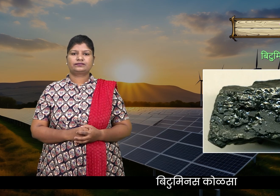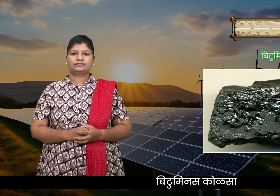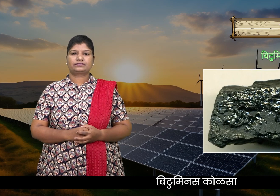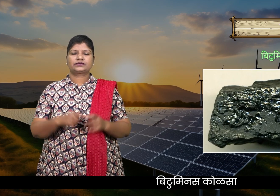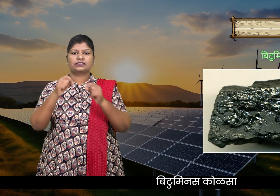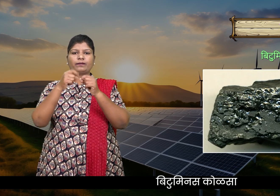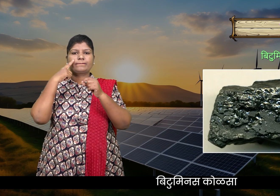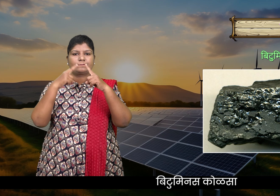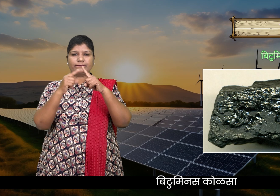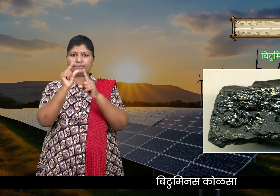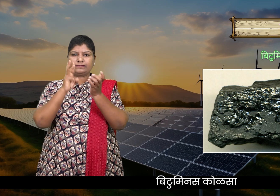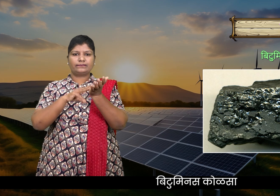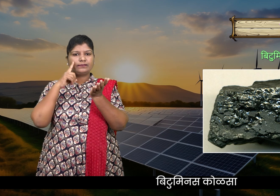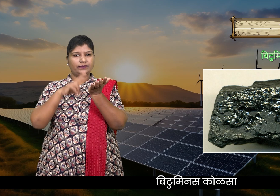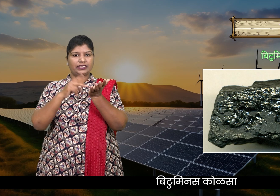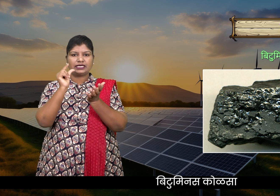बिटुमिनस कोळसा,